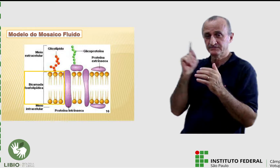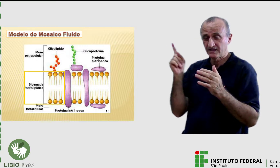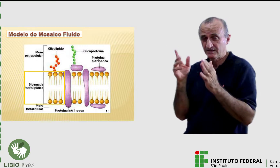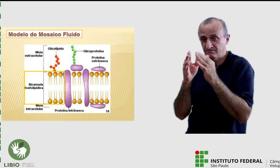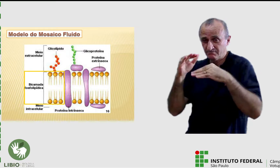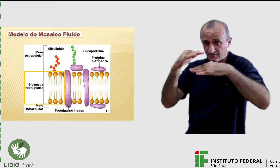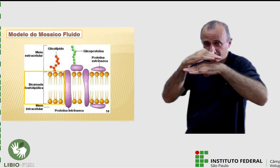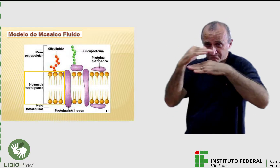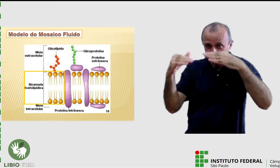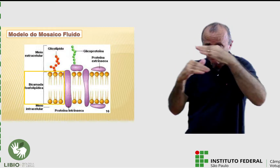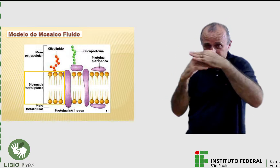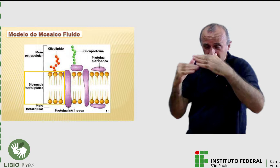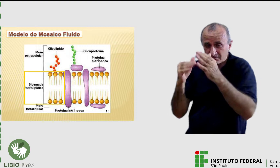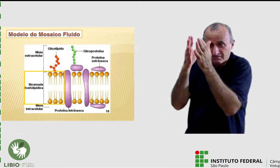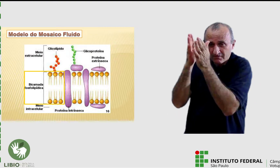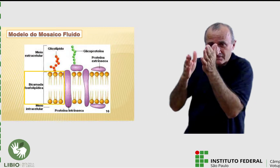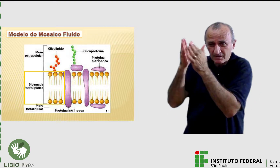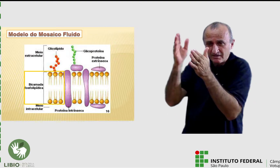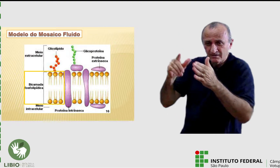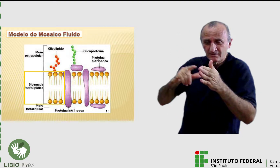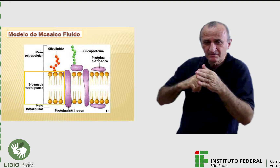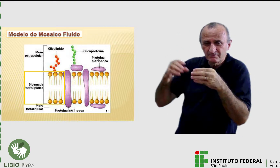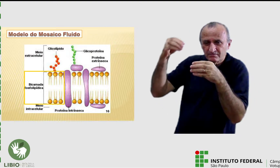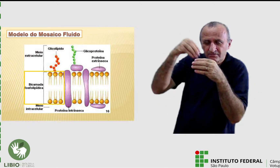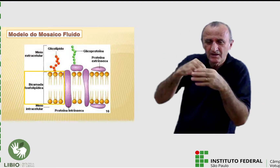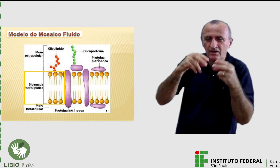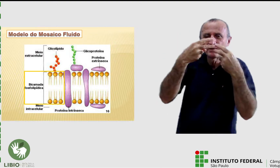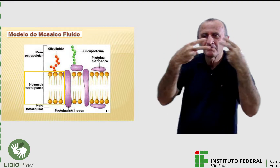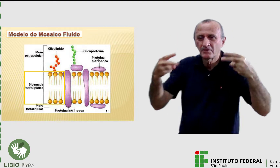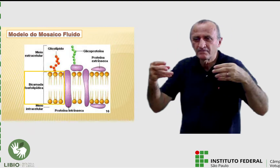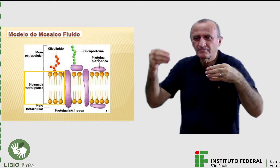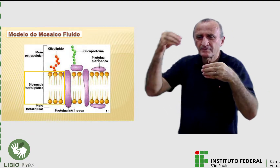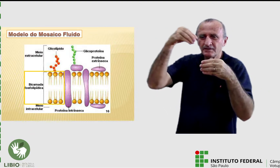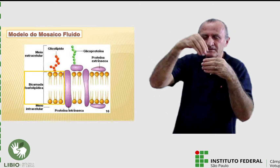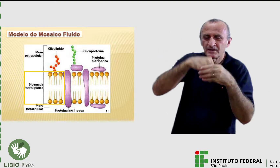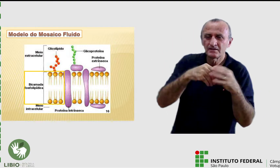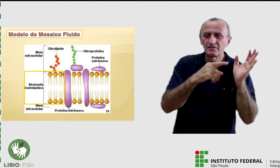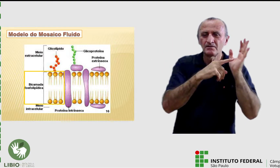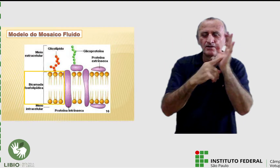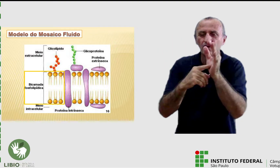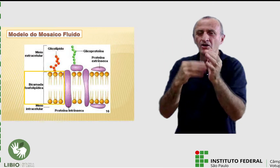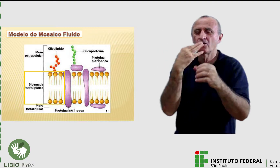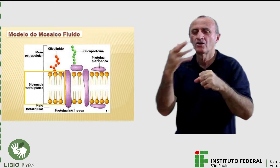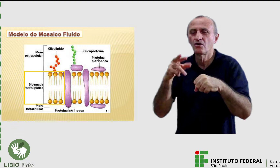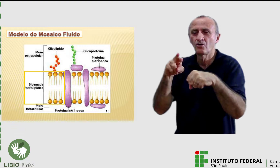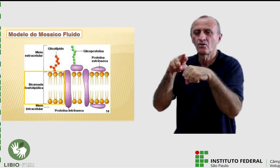Nessa bicamada estão inseridas proteínas, representadas pela cor roxa, formando uma camada